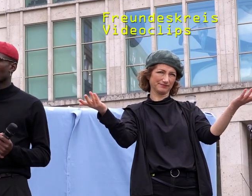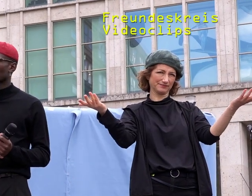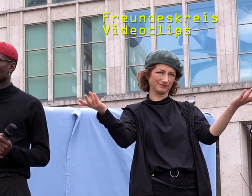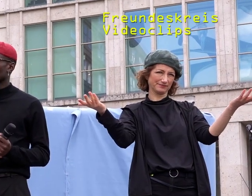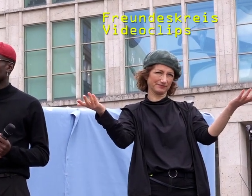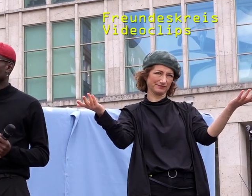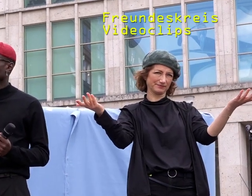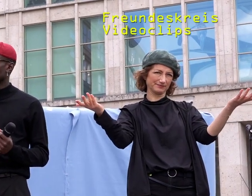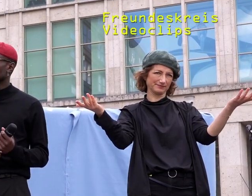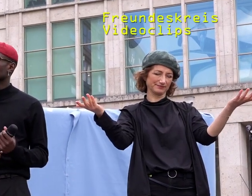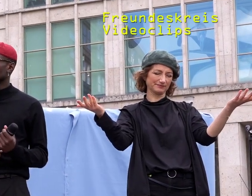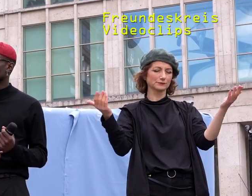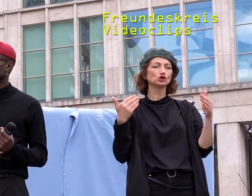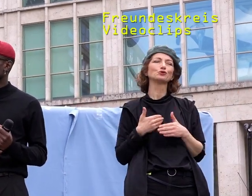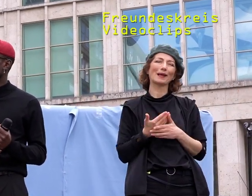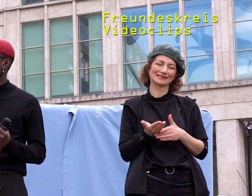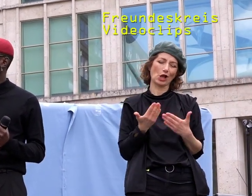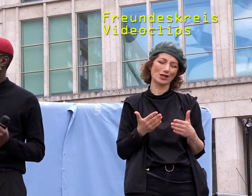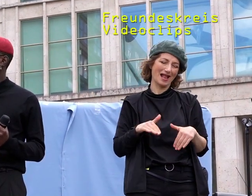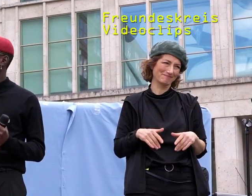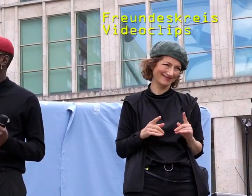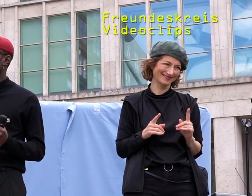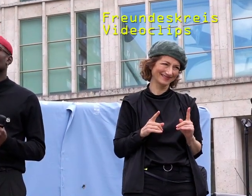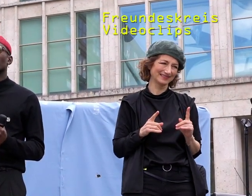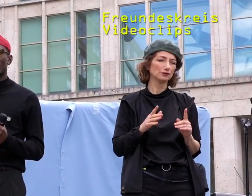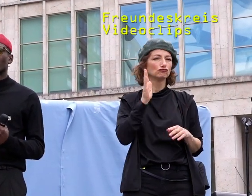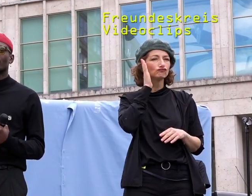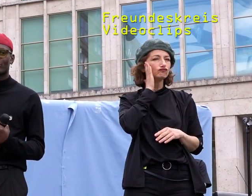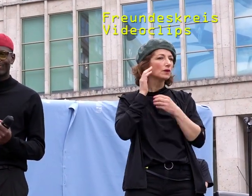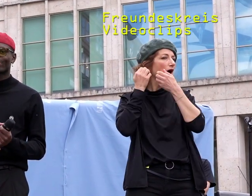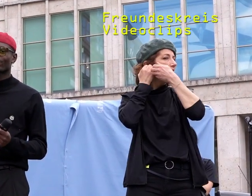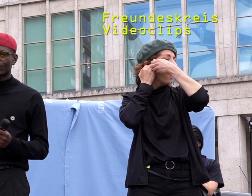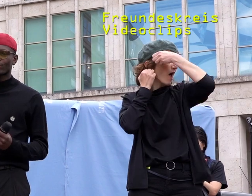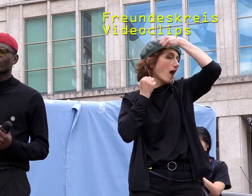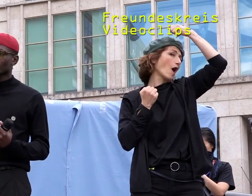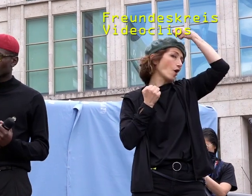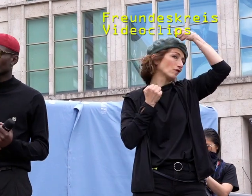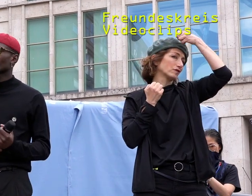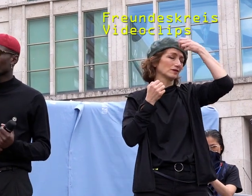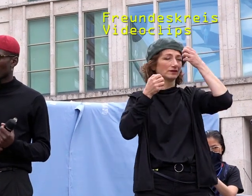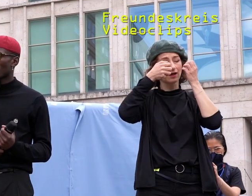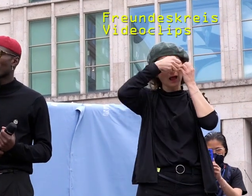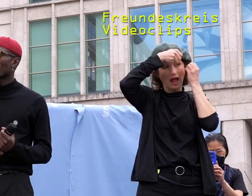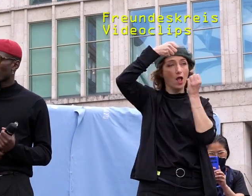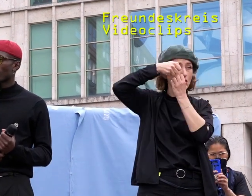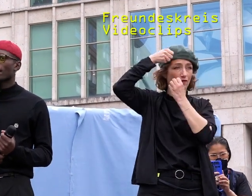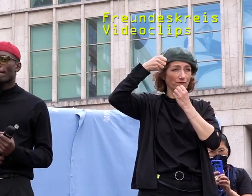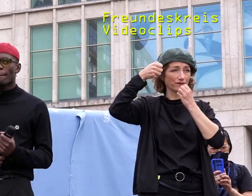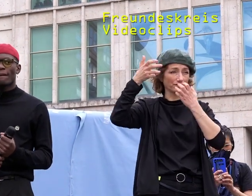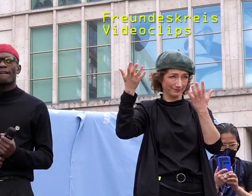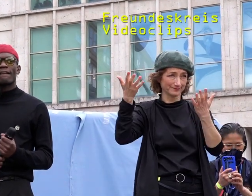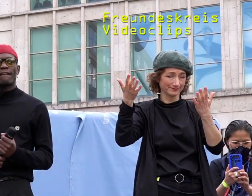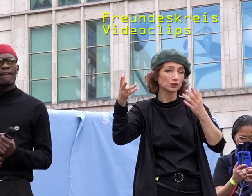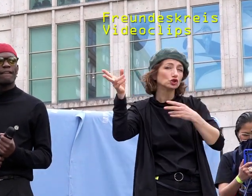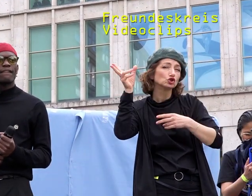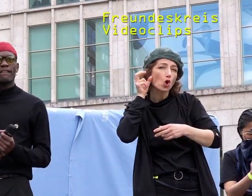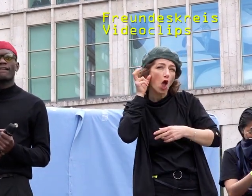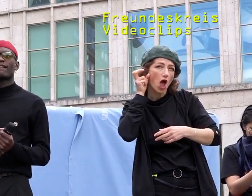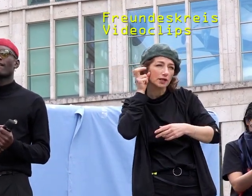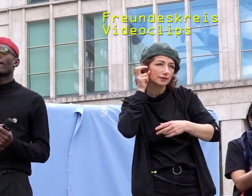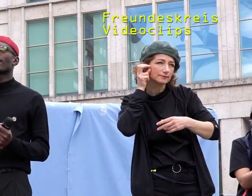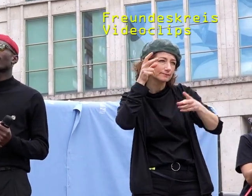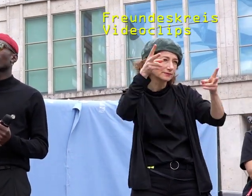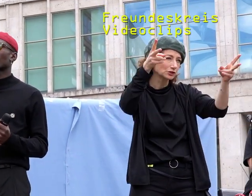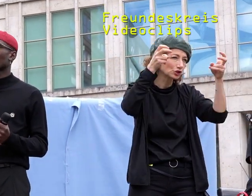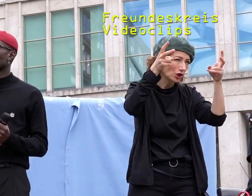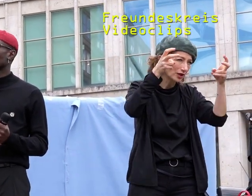spätestens von heute an, muss es sein, zuzuhören. Muss es sein, zuzuhören und das Gespräch nicht auf wundersame Weise